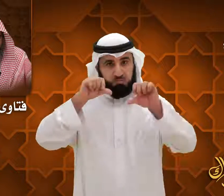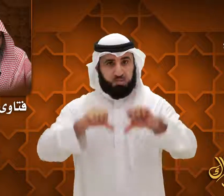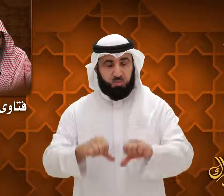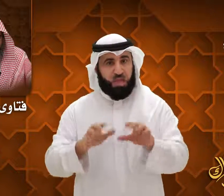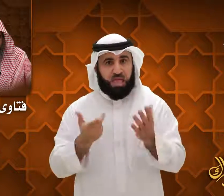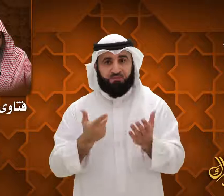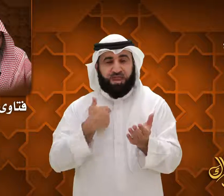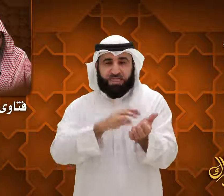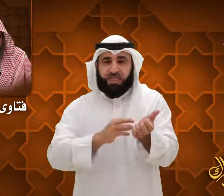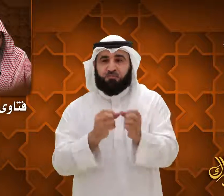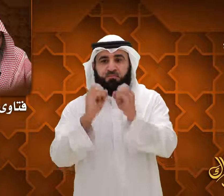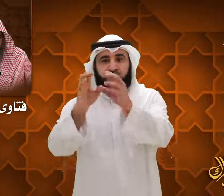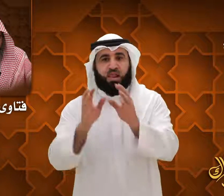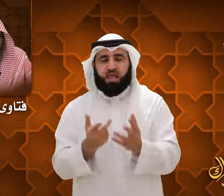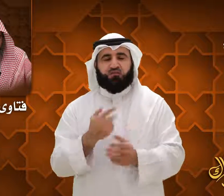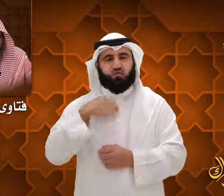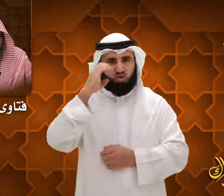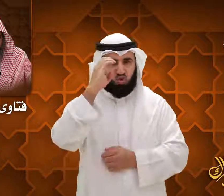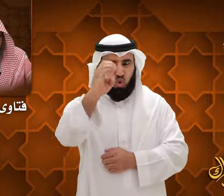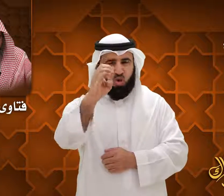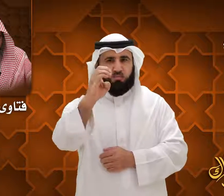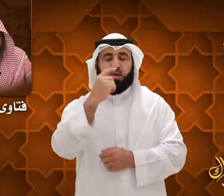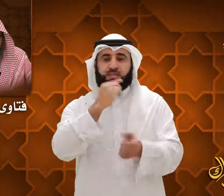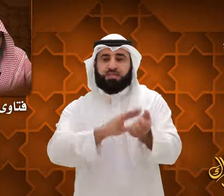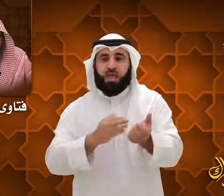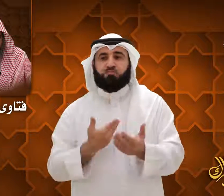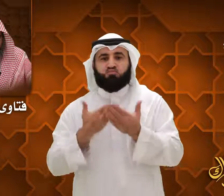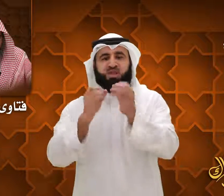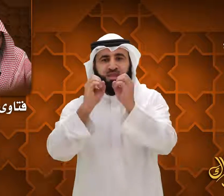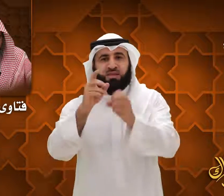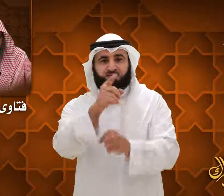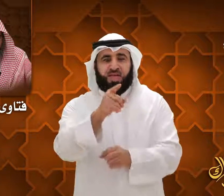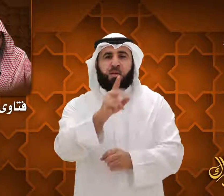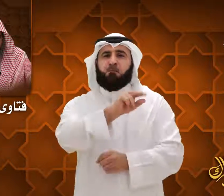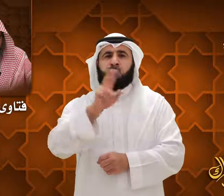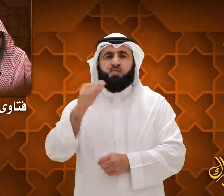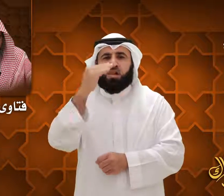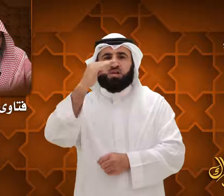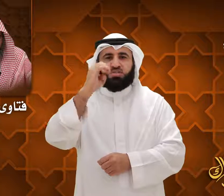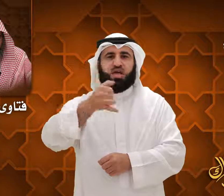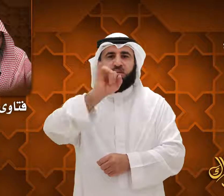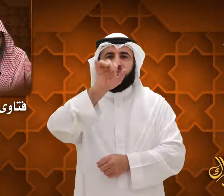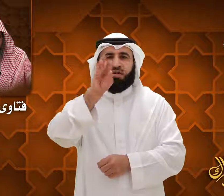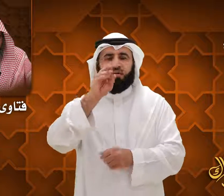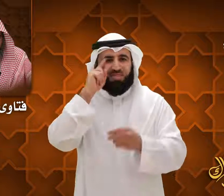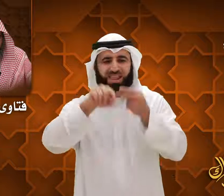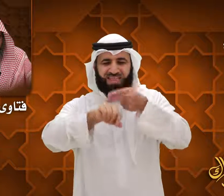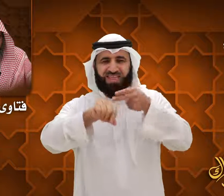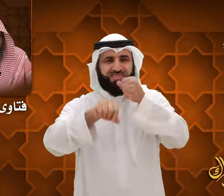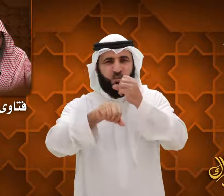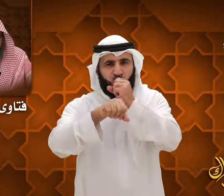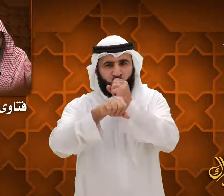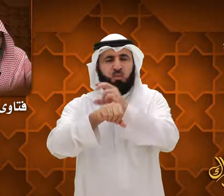لا؟ الجواب: التبرع بالدم يقاس على الحجاب، وهو الصحيح في